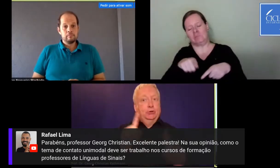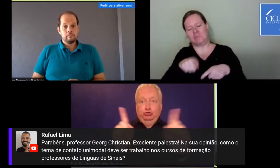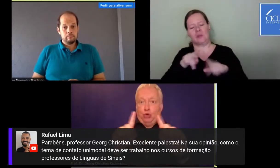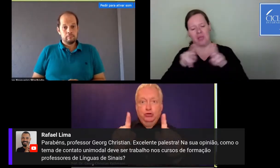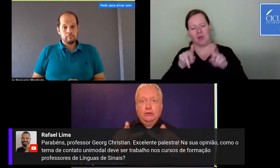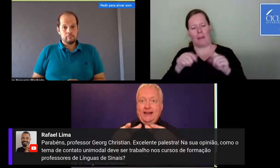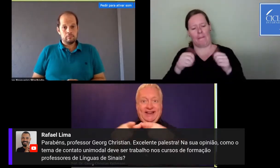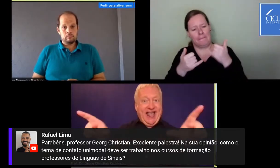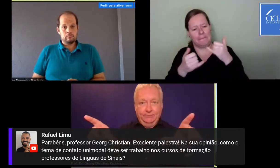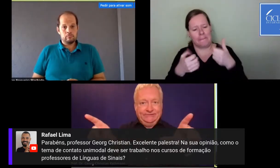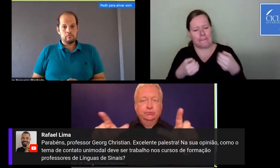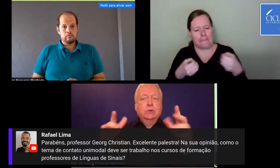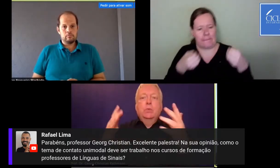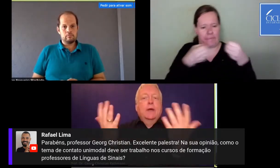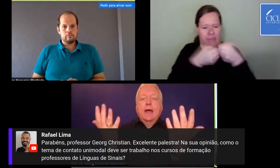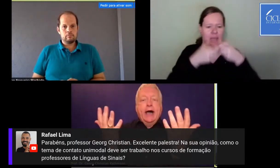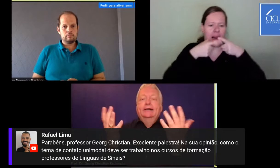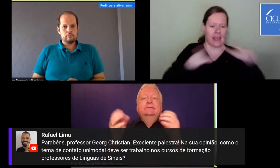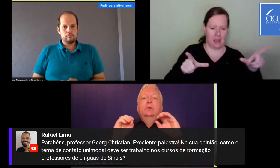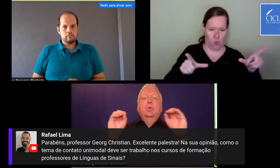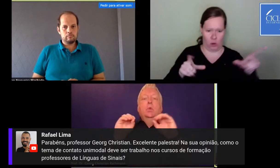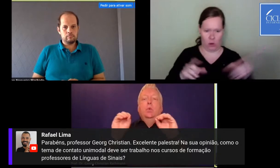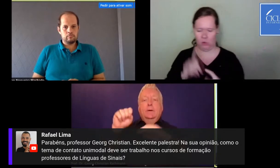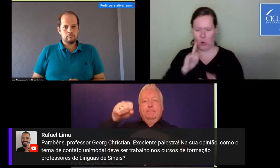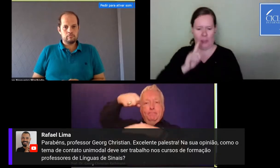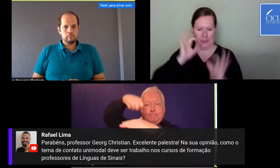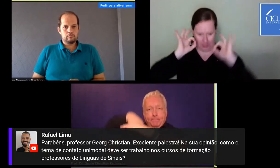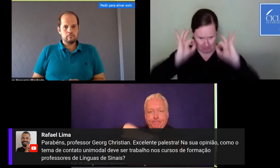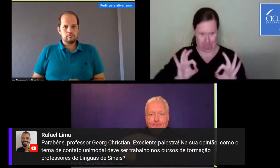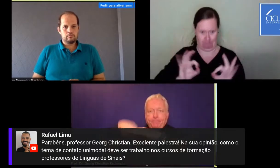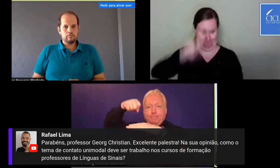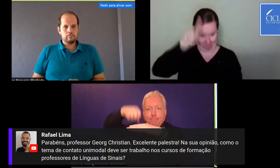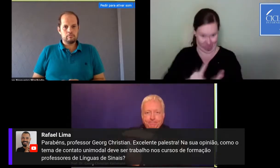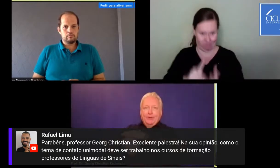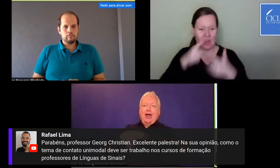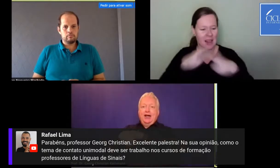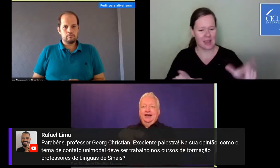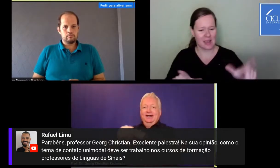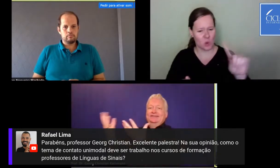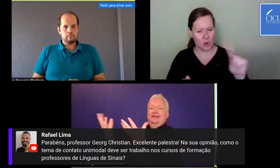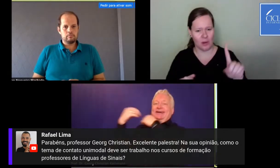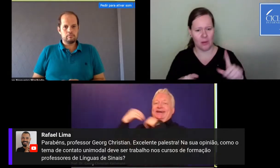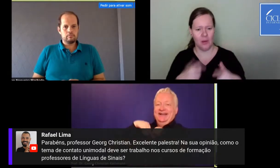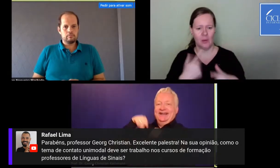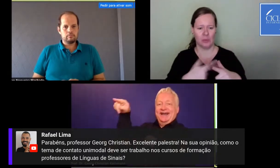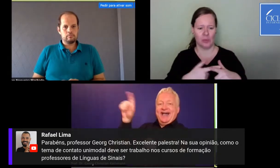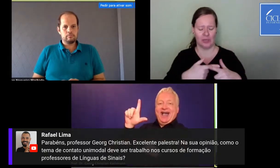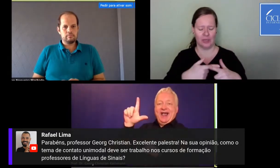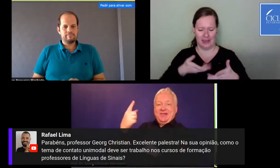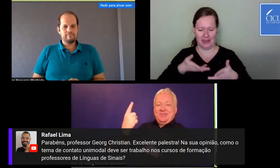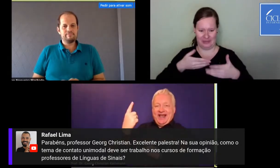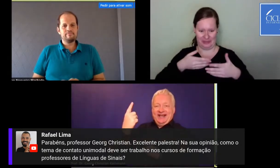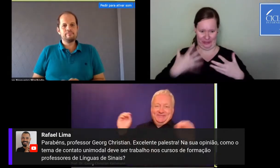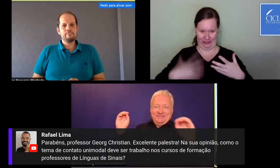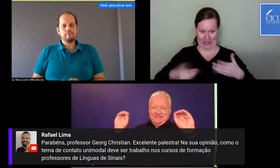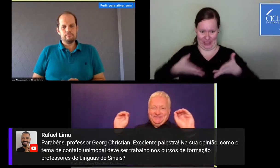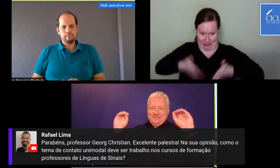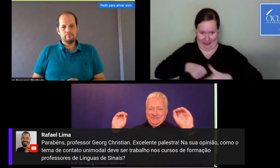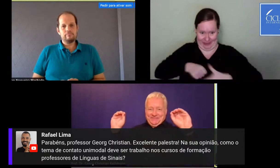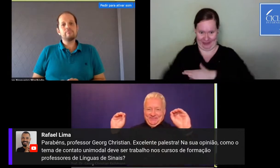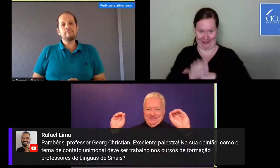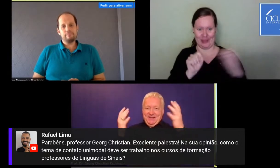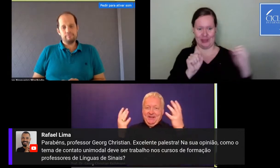acho que seja possível, sim, mas eu vejo mais aproximação com status linguístico